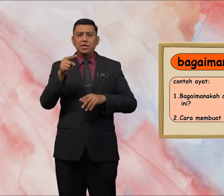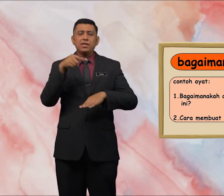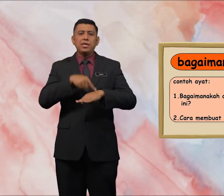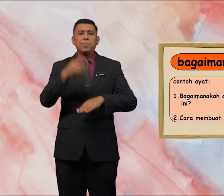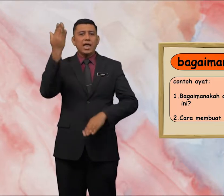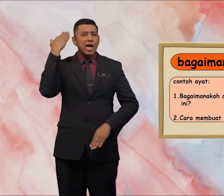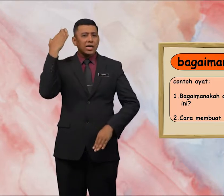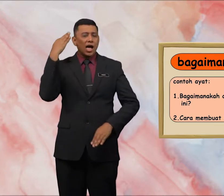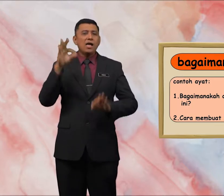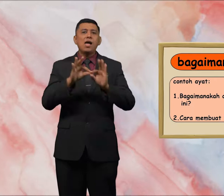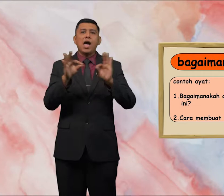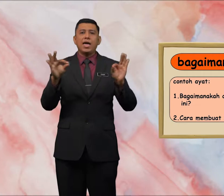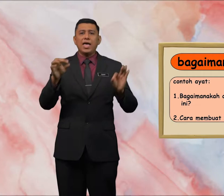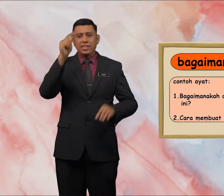di belakang ayat tanya.